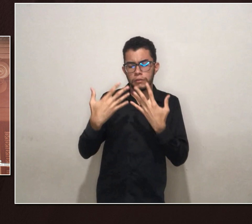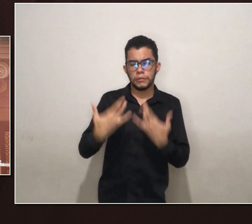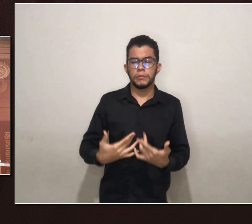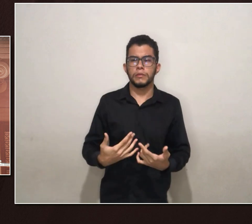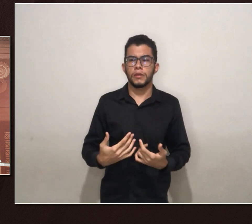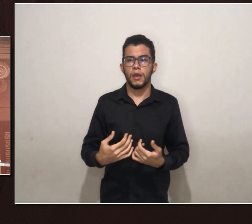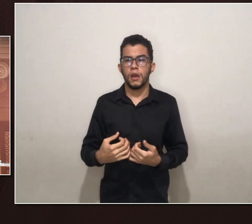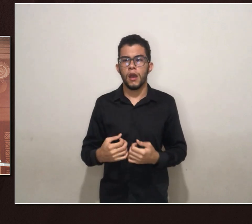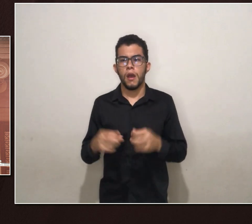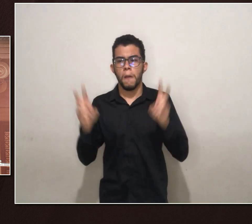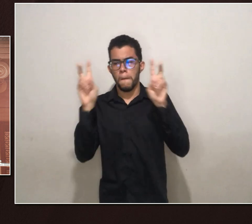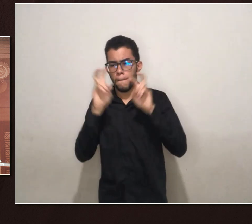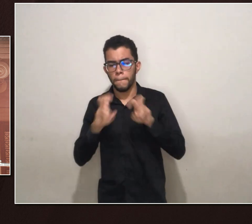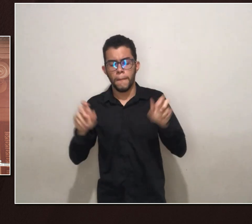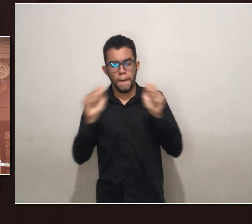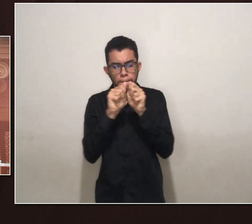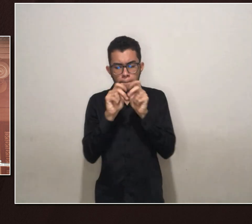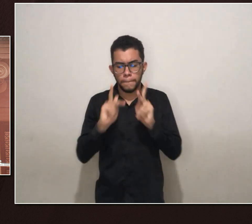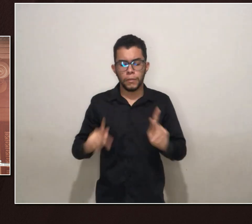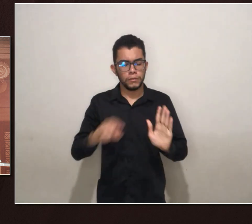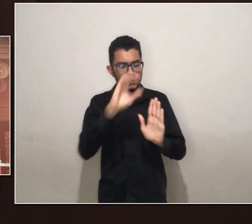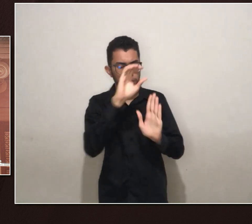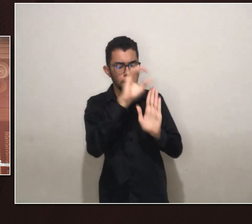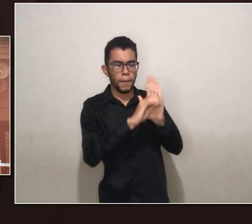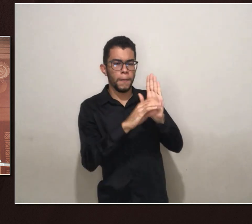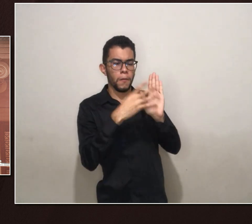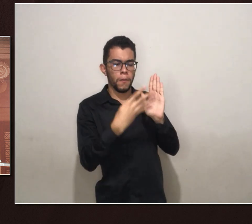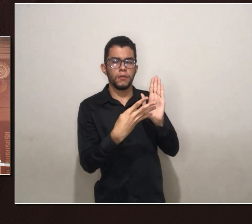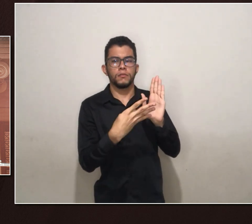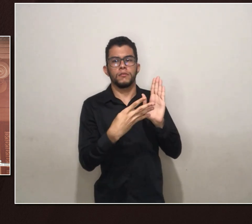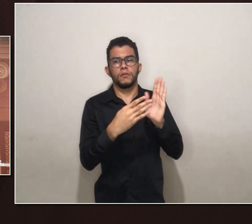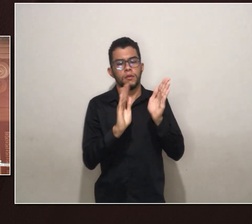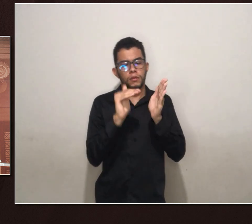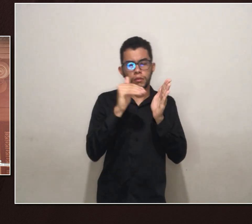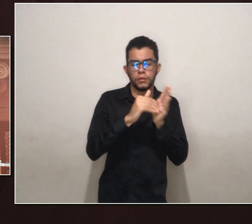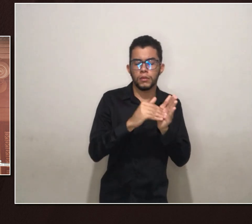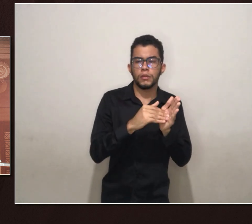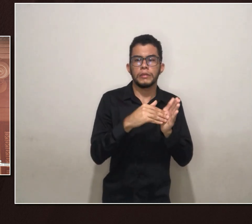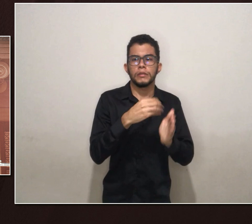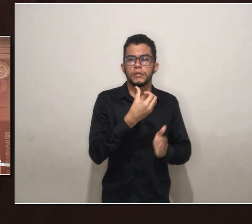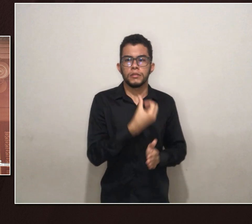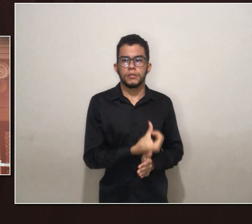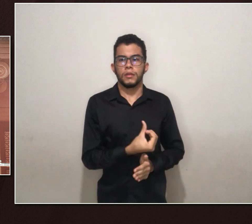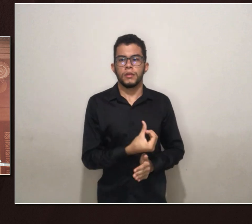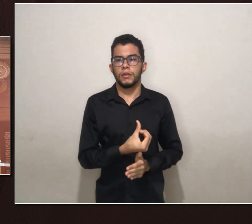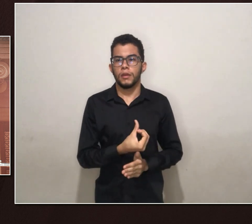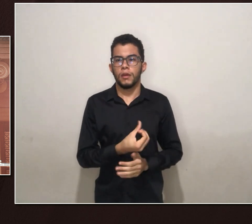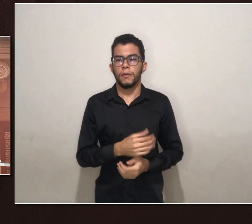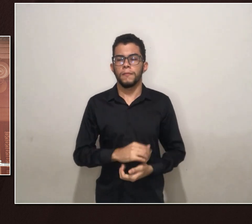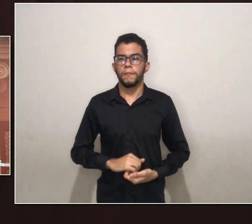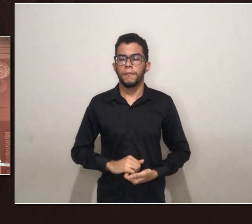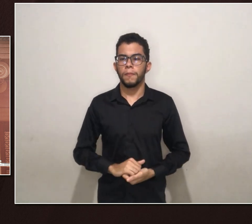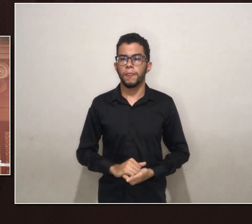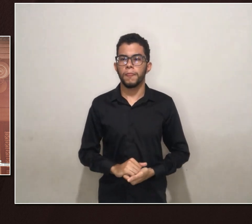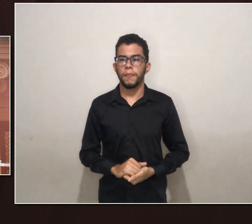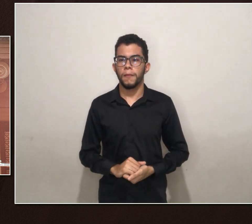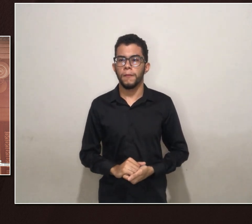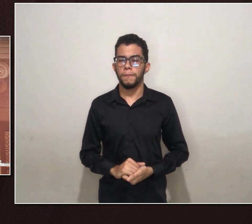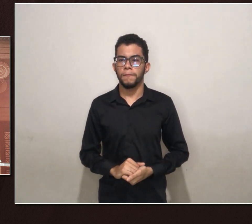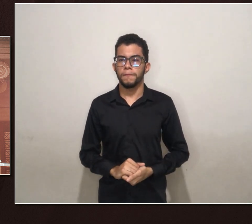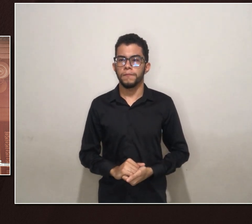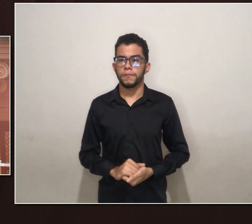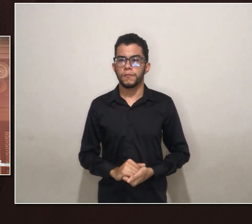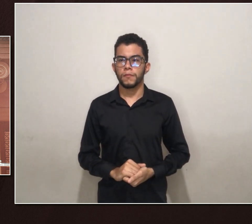Apocalipse 4, 5 e 6, e nós chegamos até o abrir dos quatro